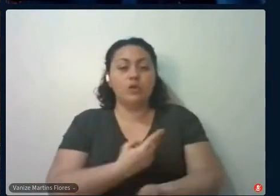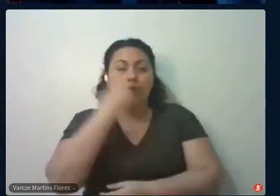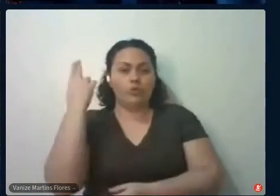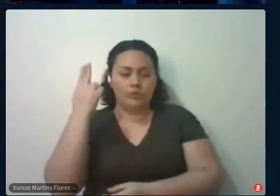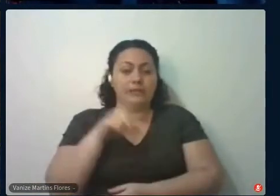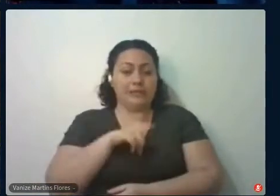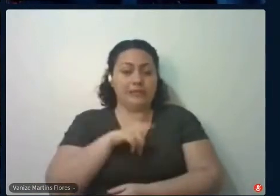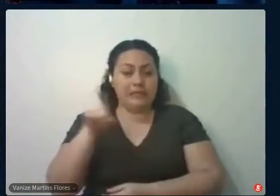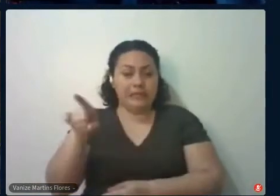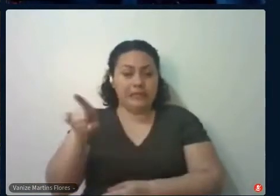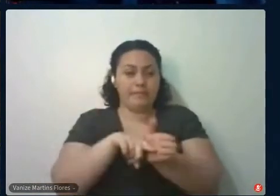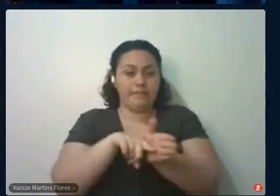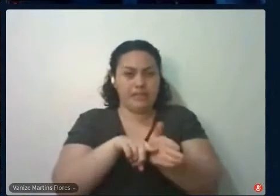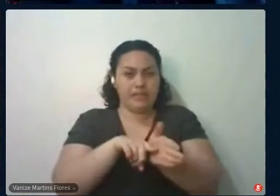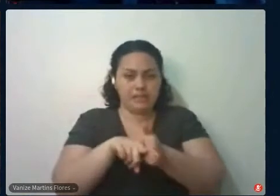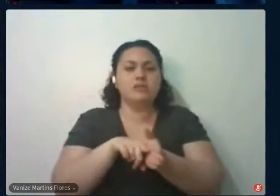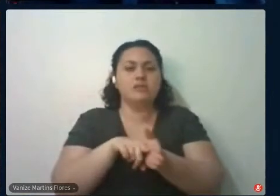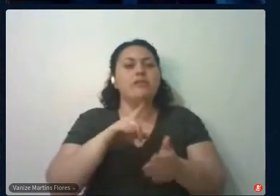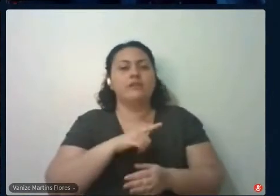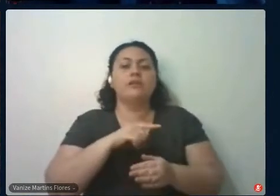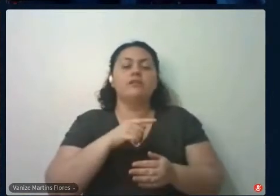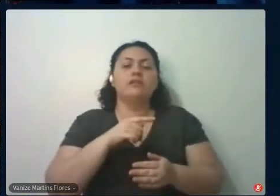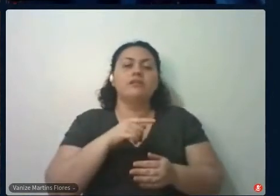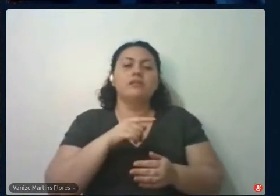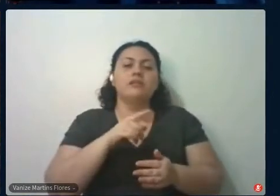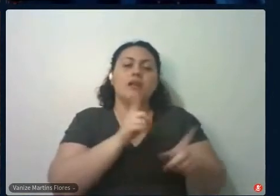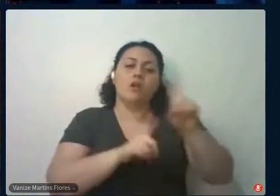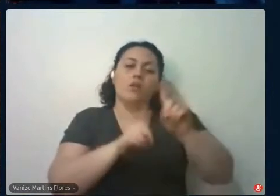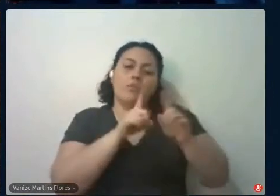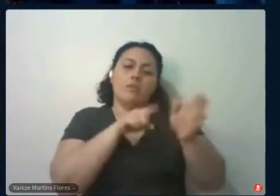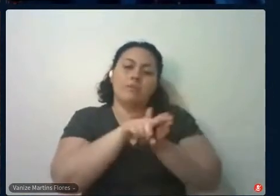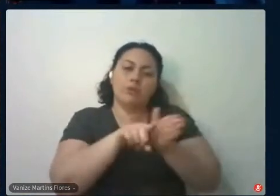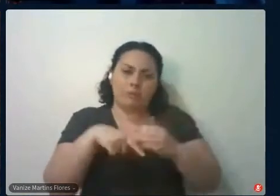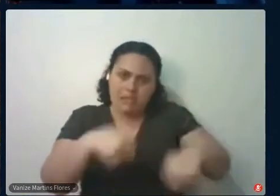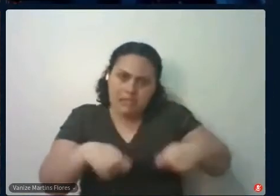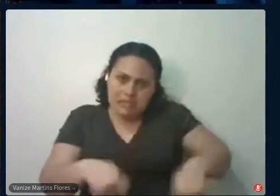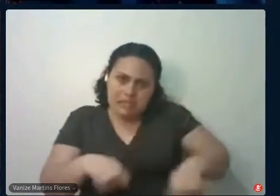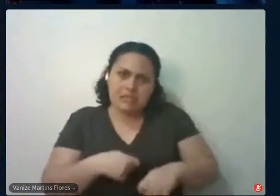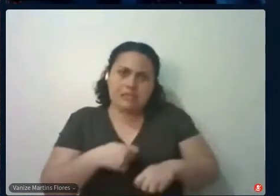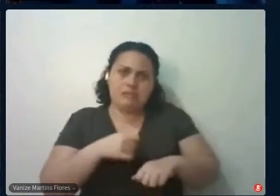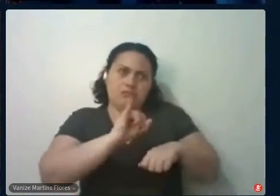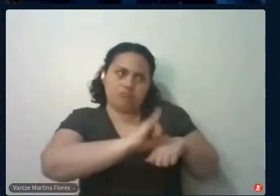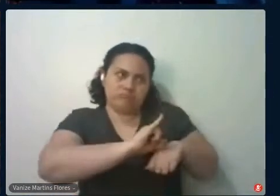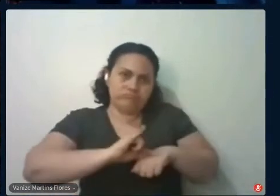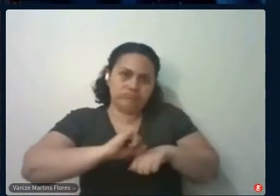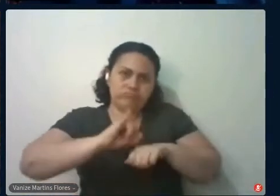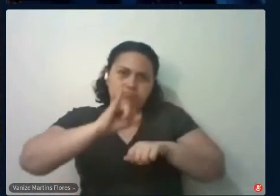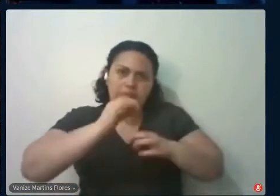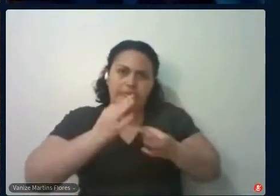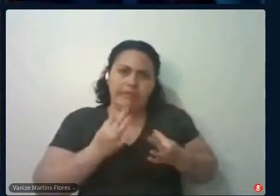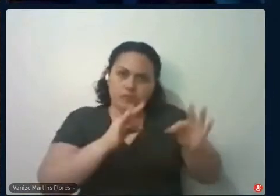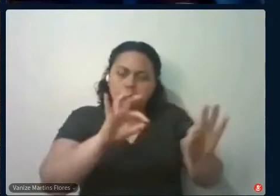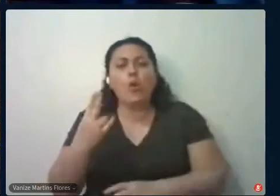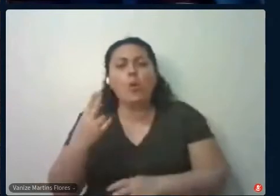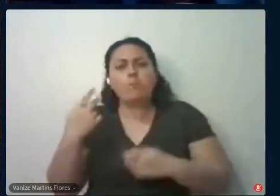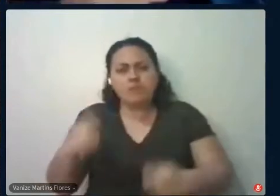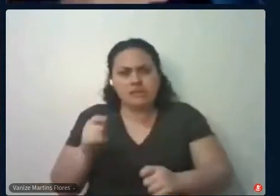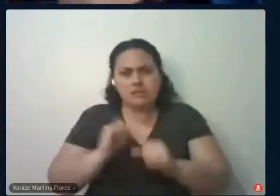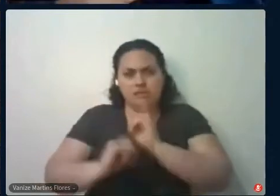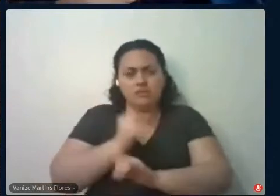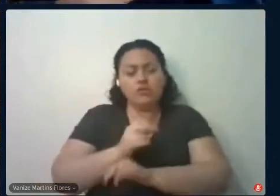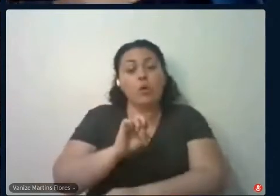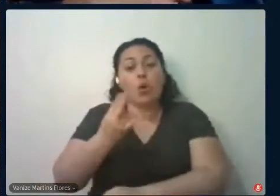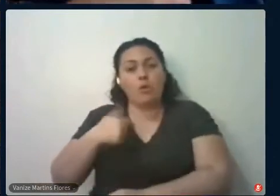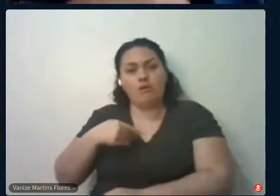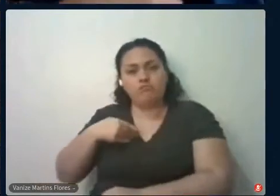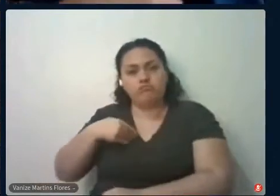inclusive, as perguntas se existe equipamento, se existe a necessidade de internet, ou se a pessoa se deslocaria até a universidade. Essas